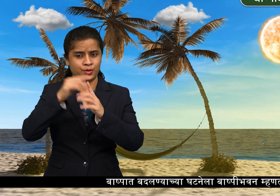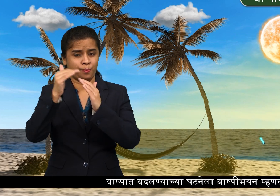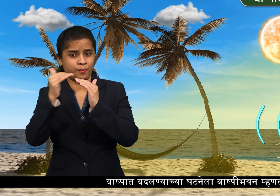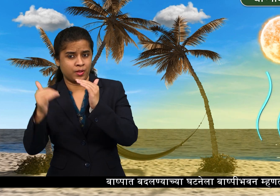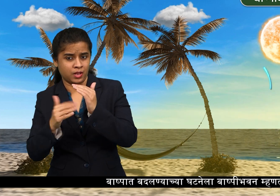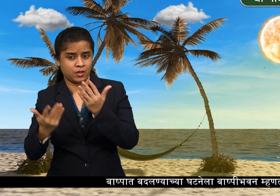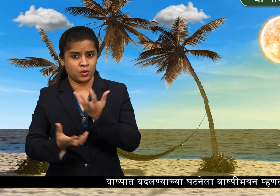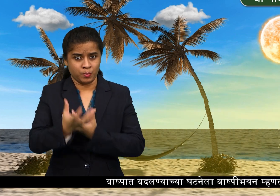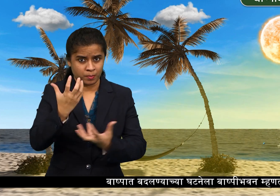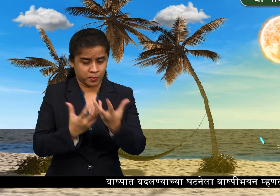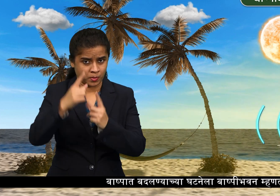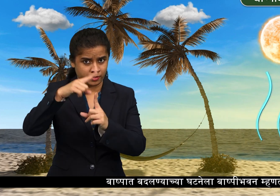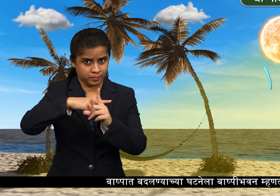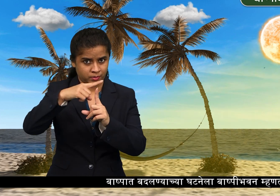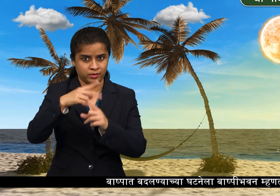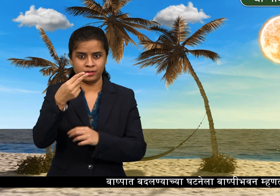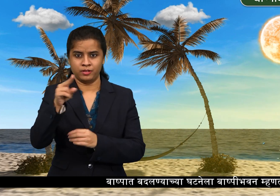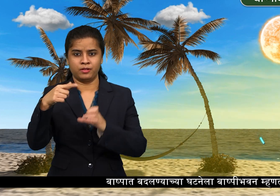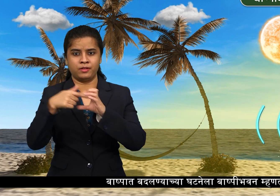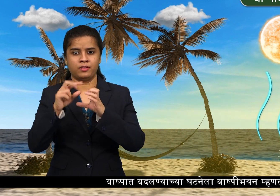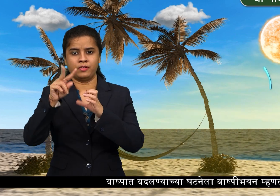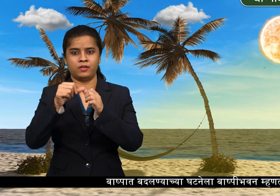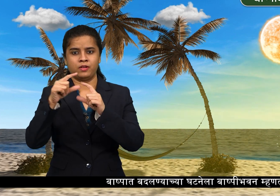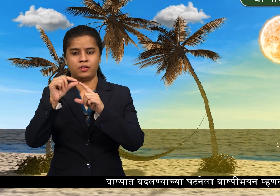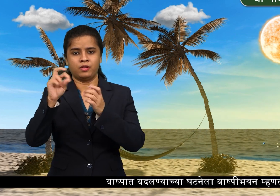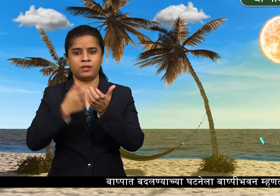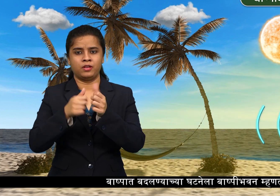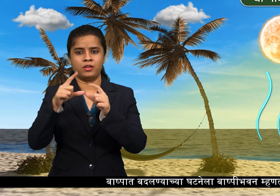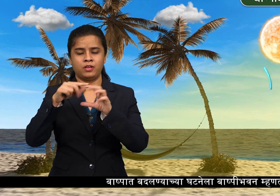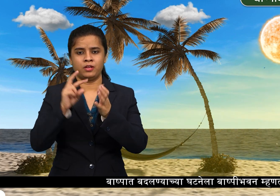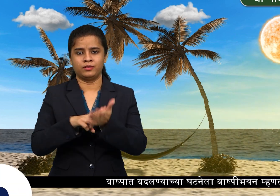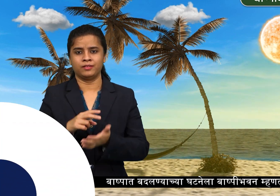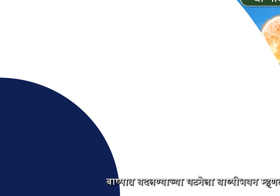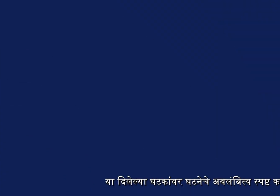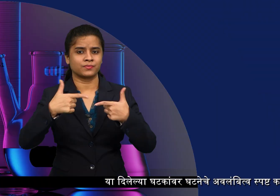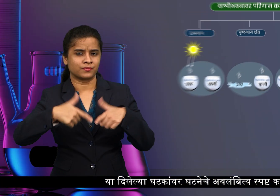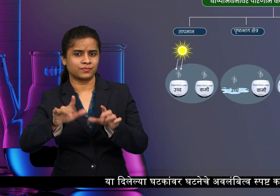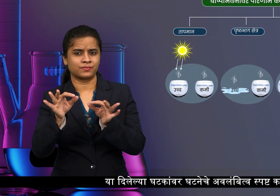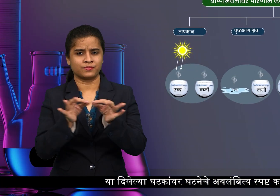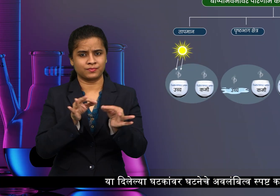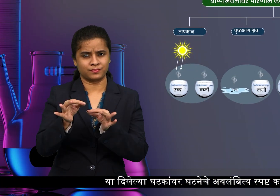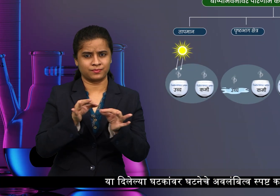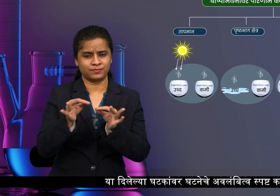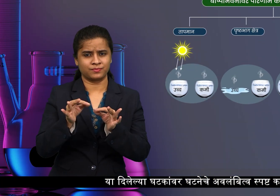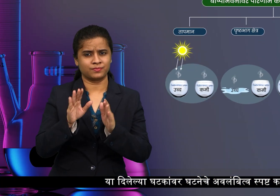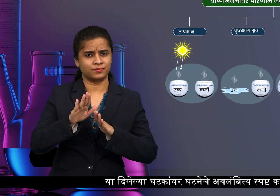बाष्पणात बदलण्याच्या घनतेला बाष्पीभवन असे म्हणतात. या दिलेल्या घटकांवर